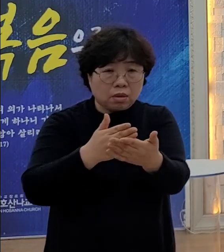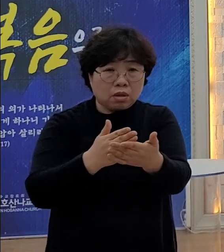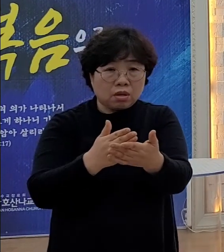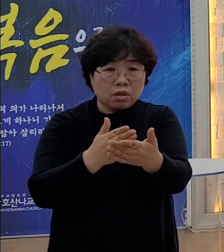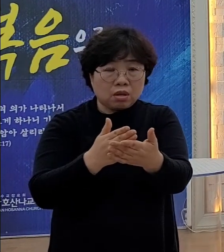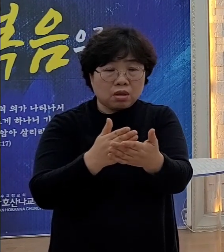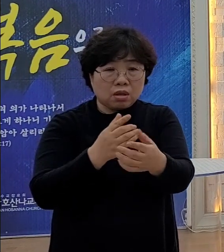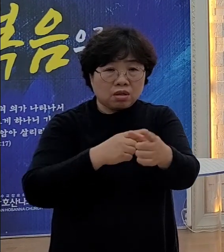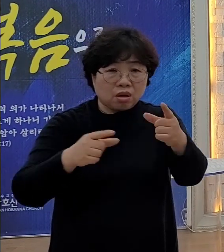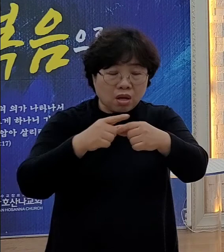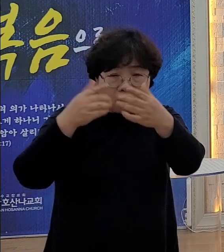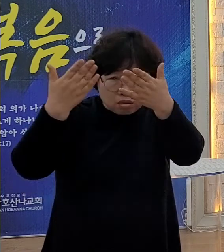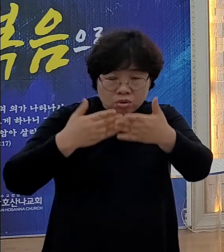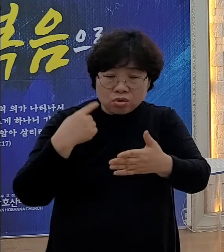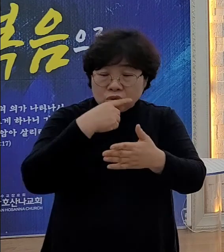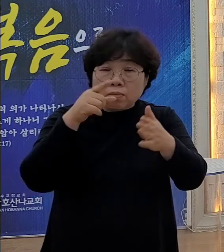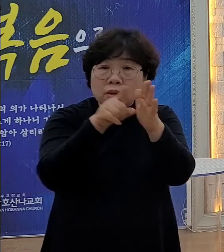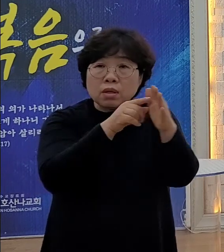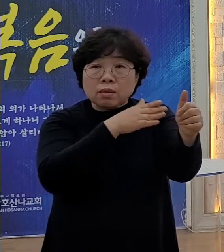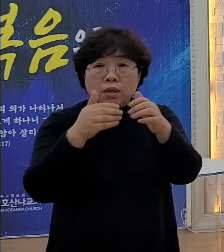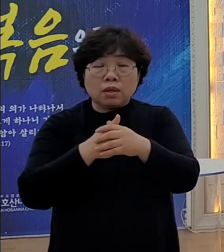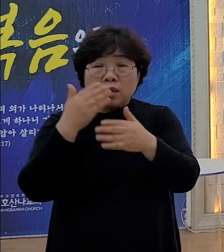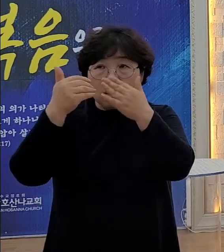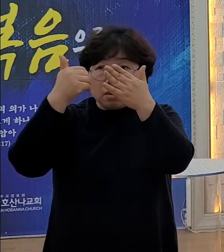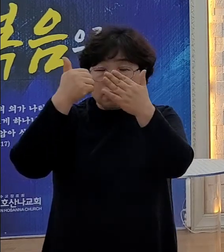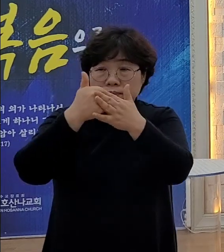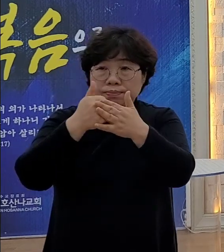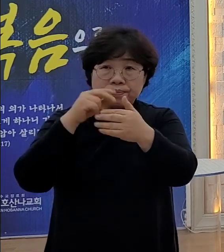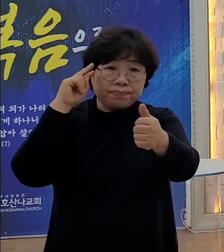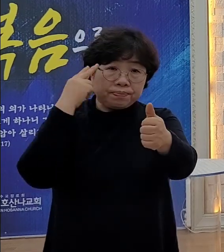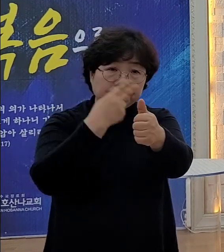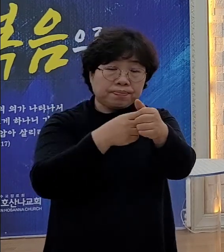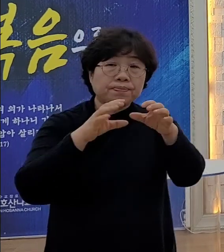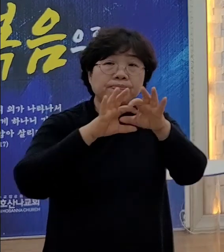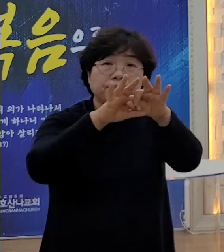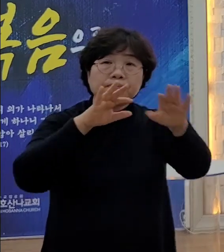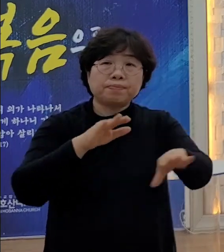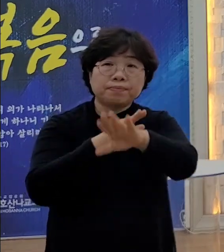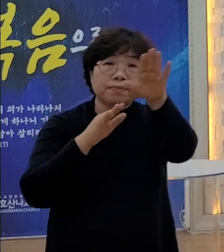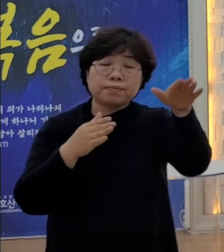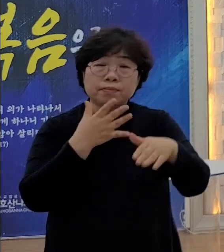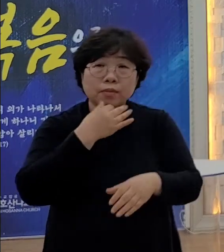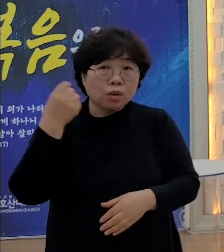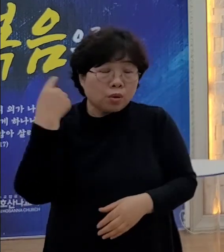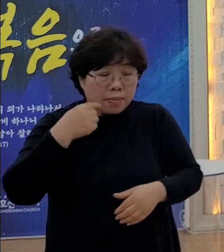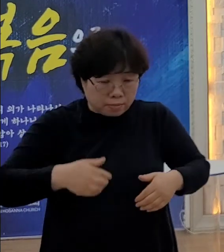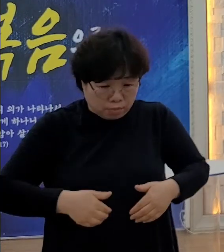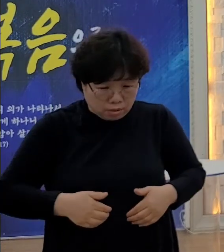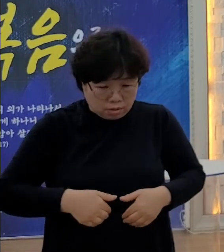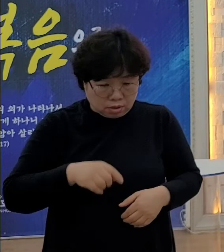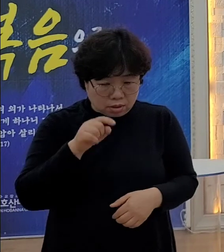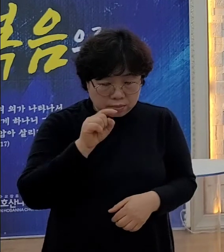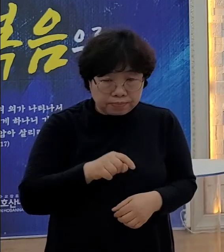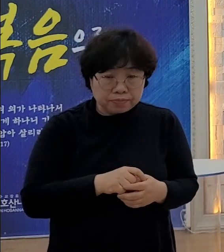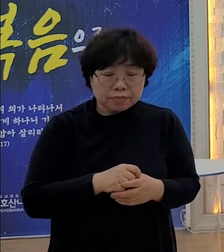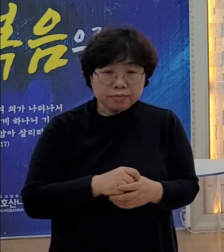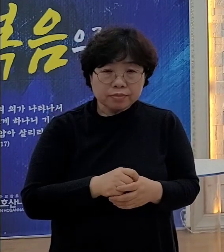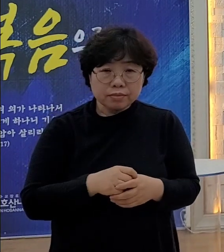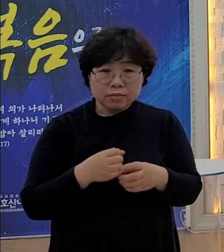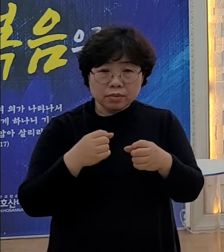주실 줄로 믿으시기 바랍니다. 하나님은 이 바울을 통해서 우리에게 이 복음의 필요성을